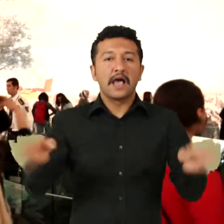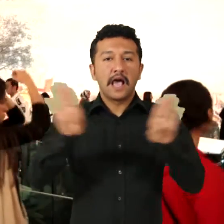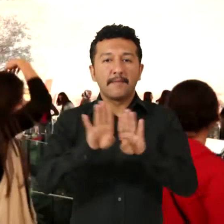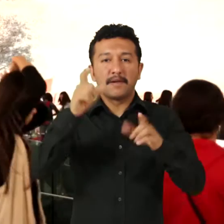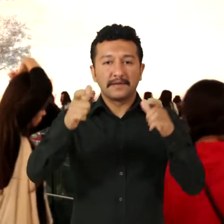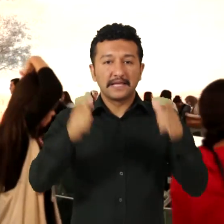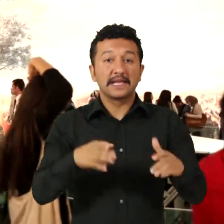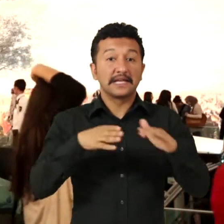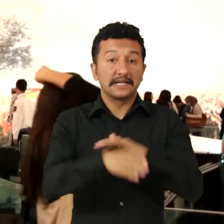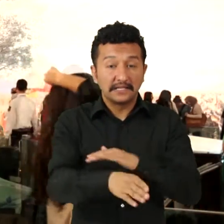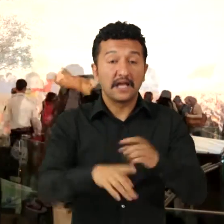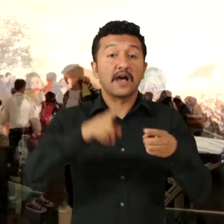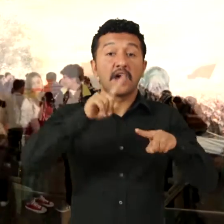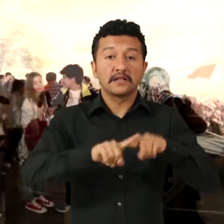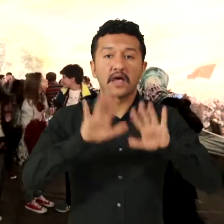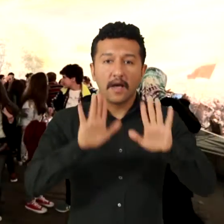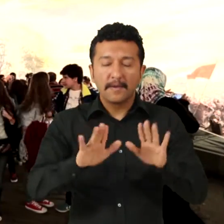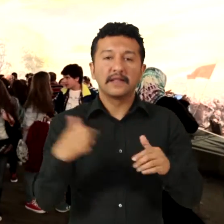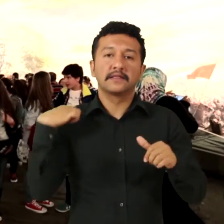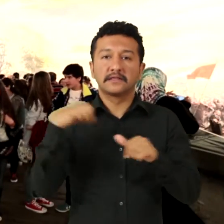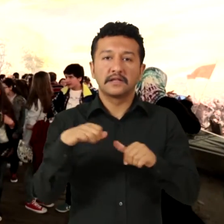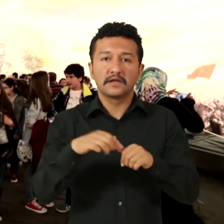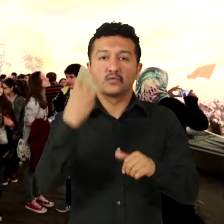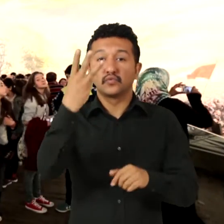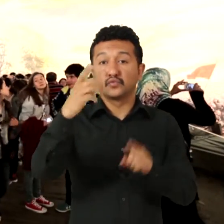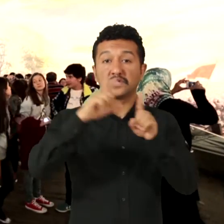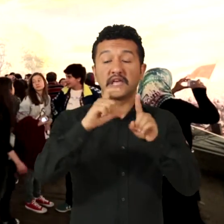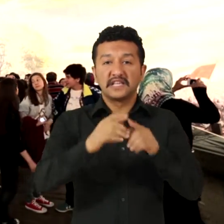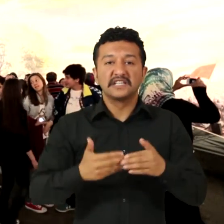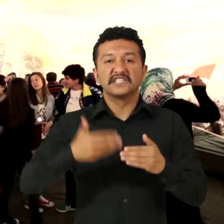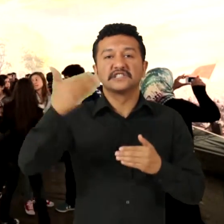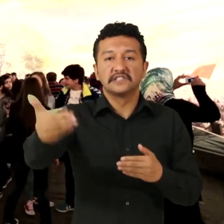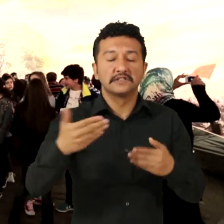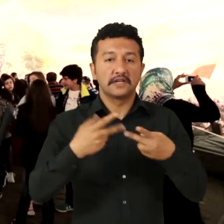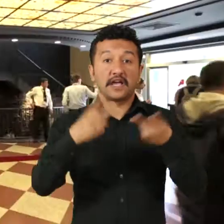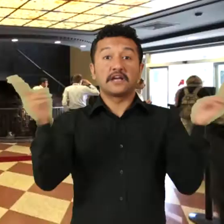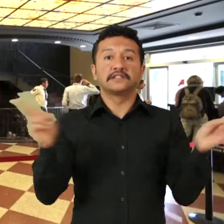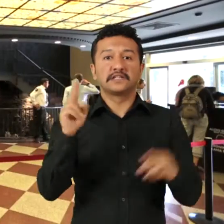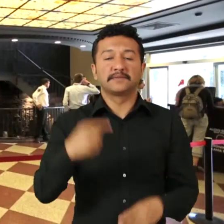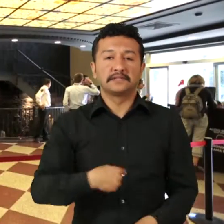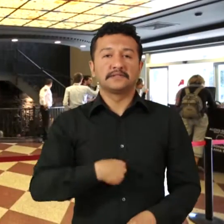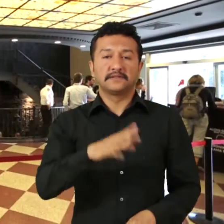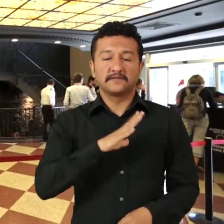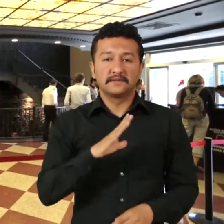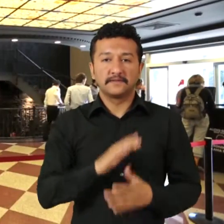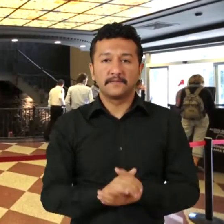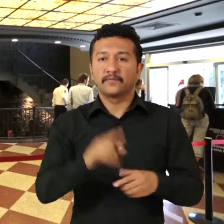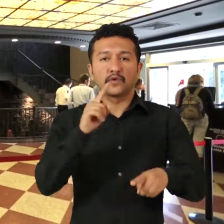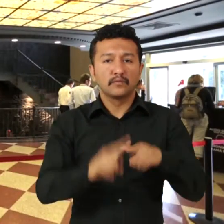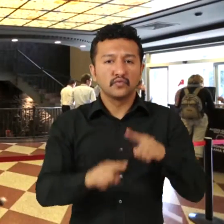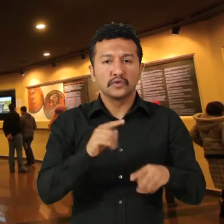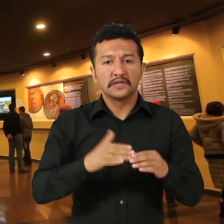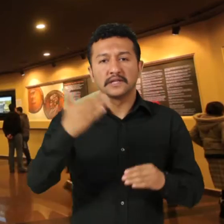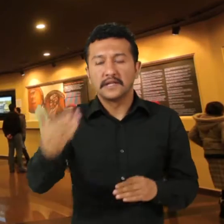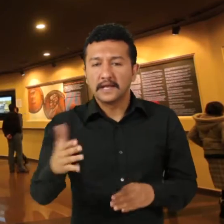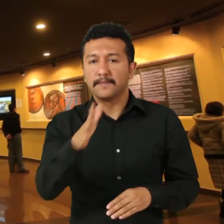mekana girdiği halde bir şekilde tekrar 3 boyutlu dış mekana çıkılmış duygusu yaşatmaktadır. Müzenin diğer